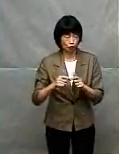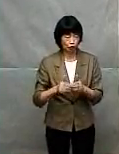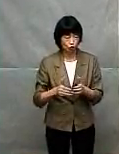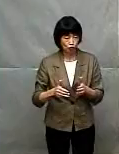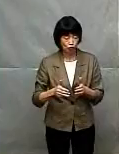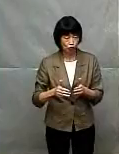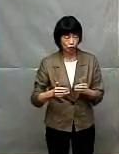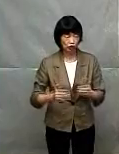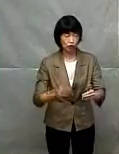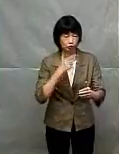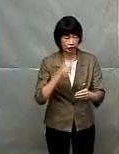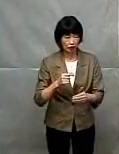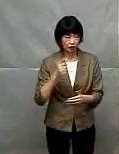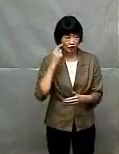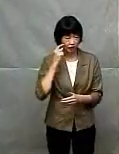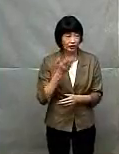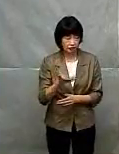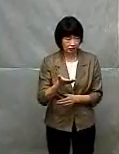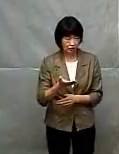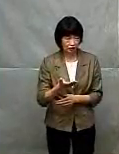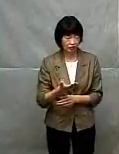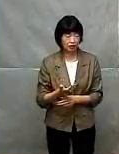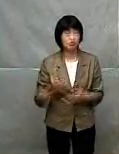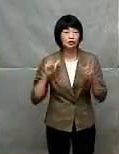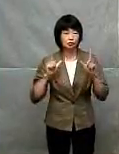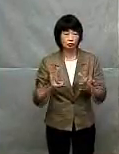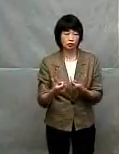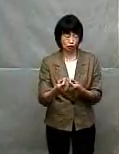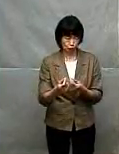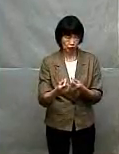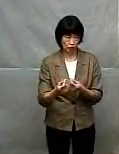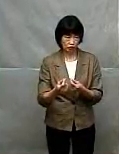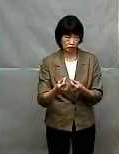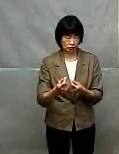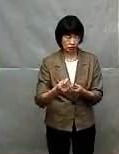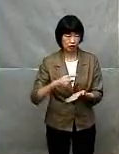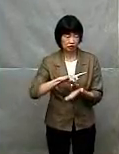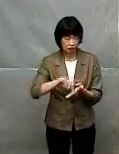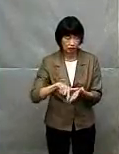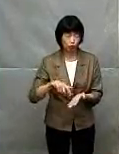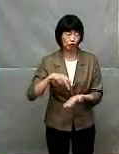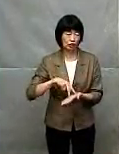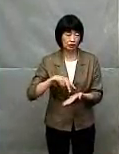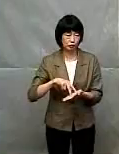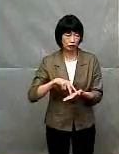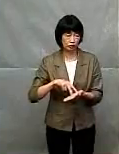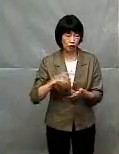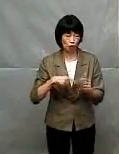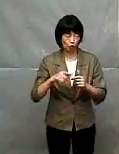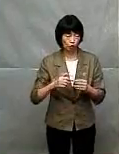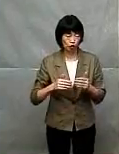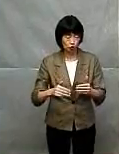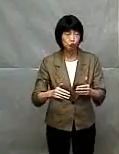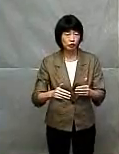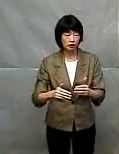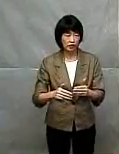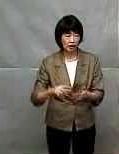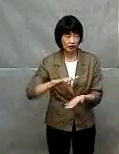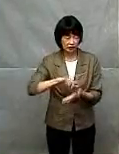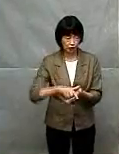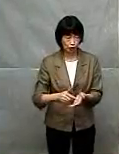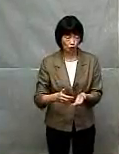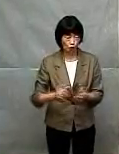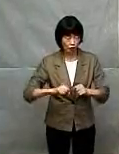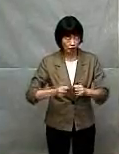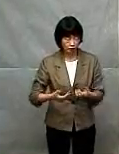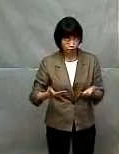立場でしょうか。 地方としてはどんどん進めて、いたが地方活性化になるのではないかという